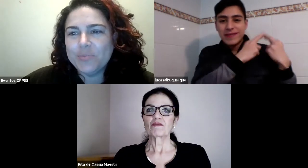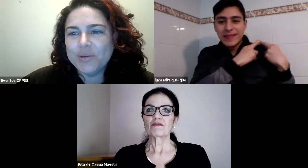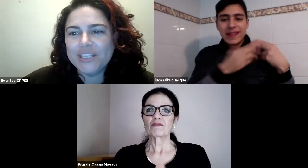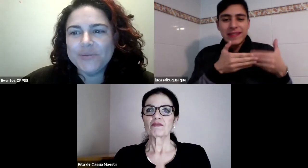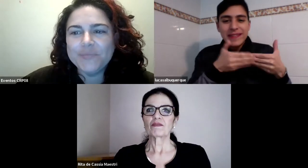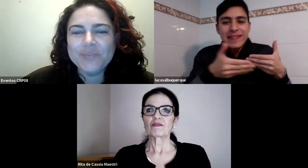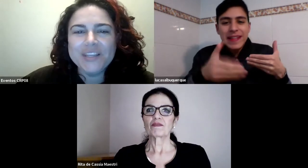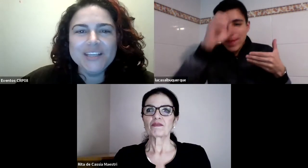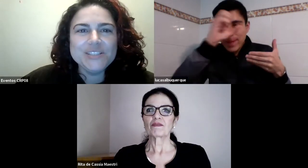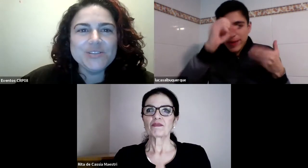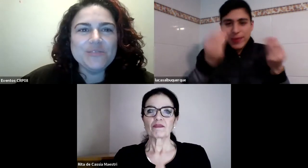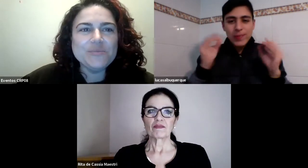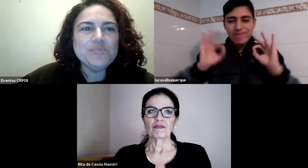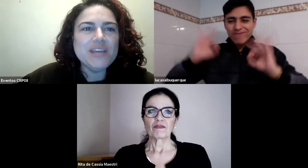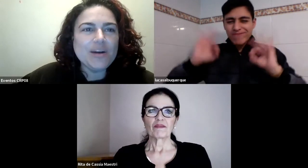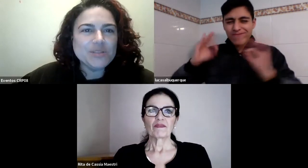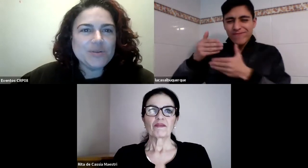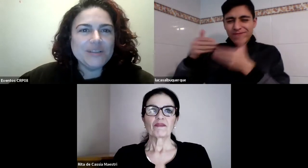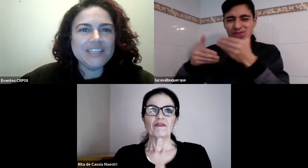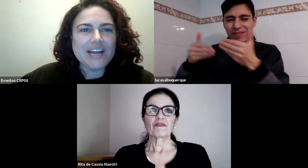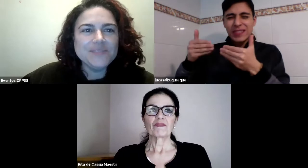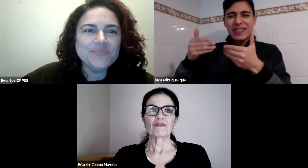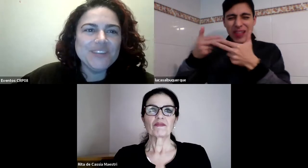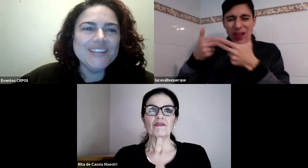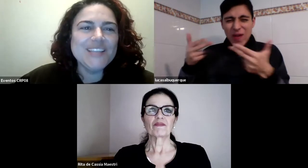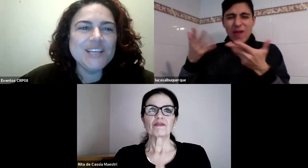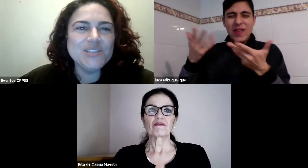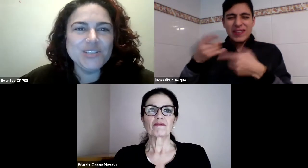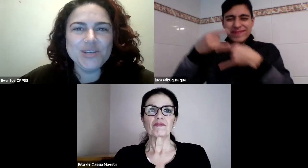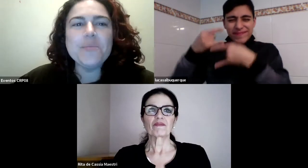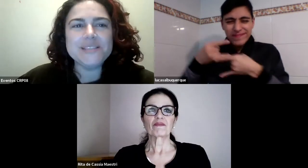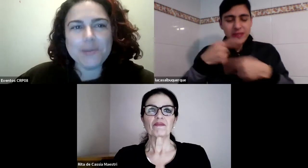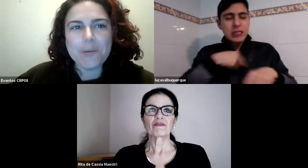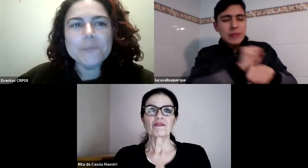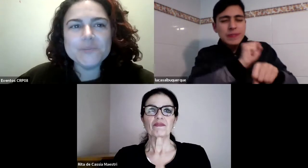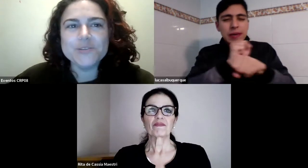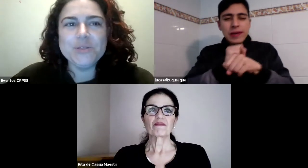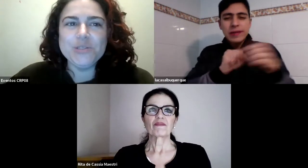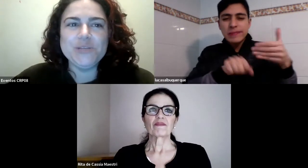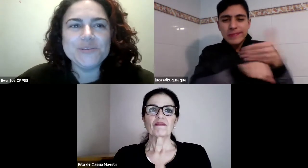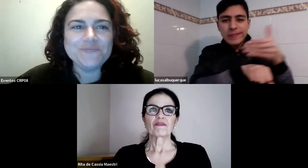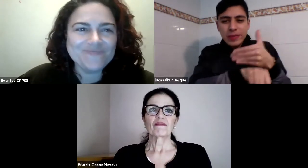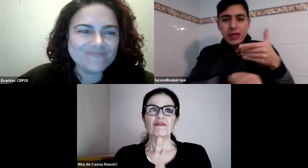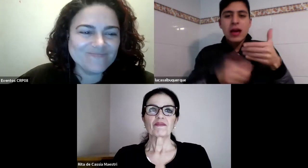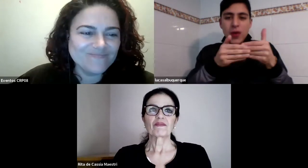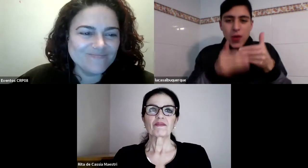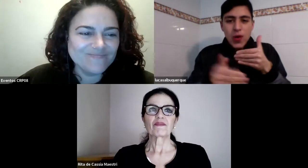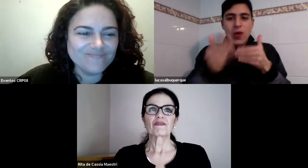demorei um pouquinho. Mas vamos esperar o pessoal entrar, né? Daí a gente já começa, tá bom? Só uns minutinhos.